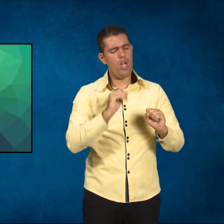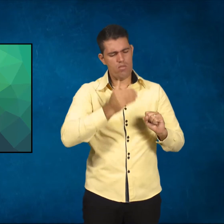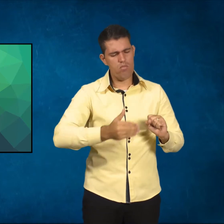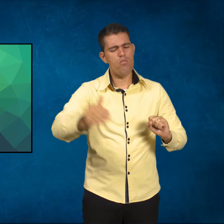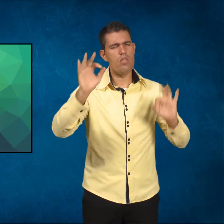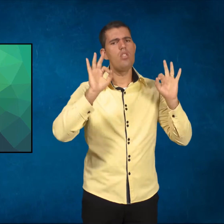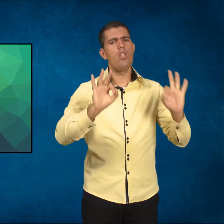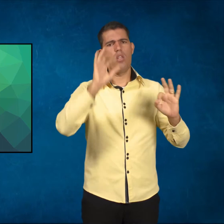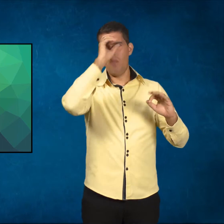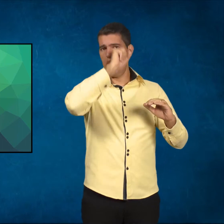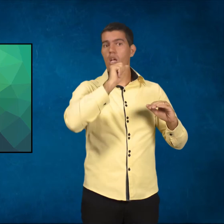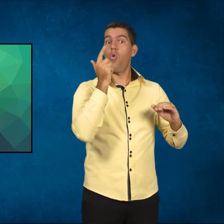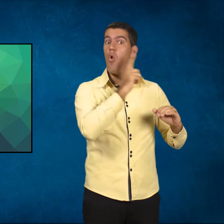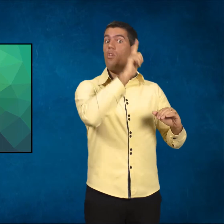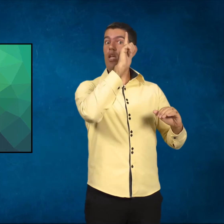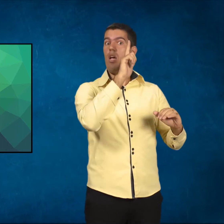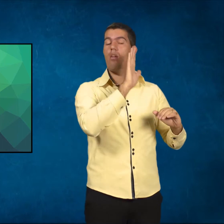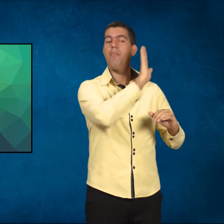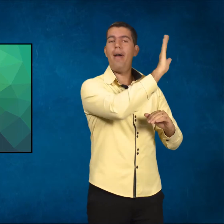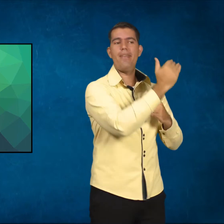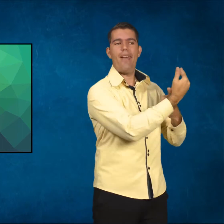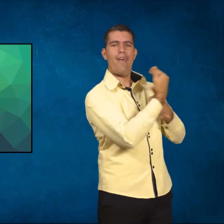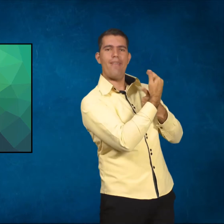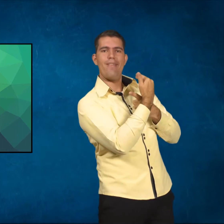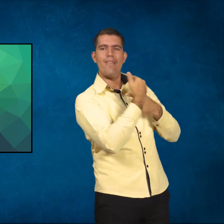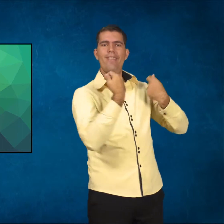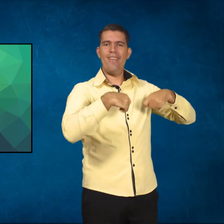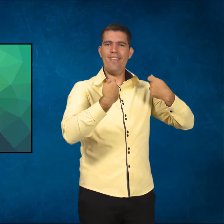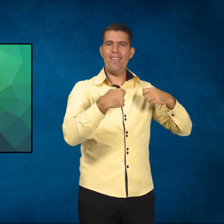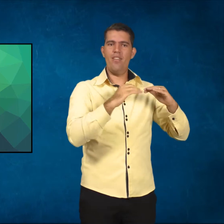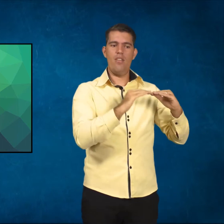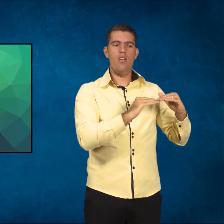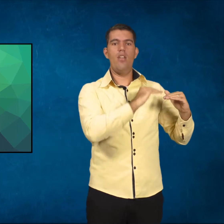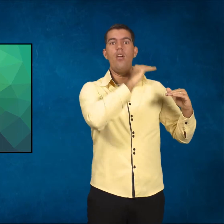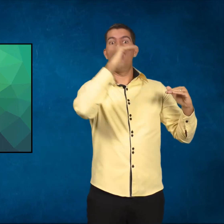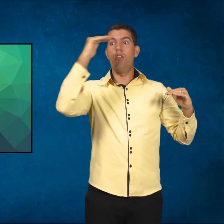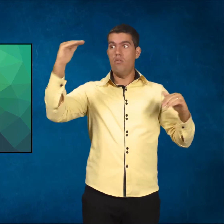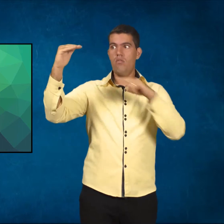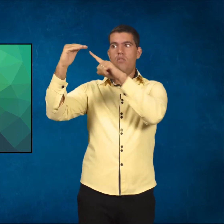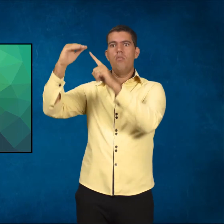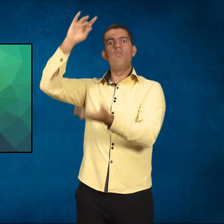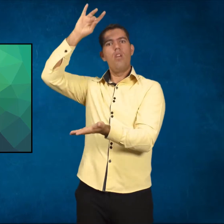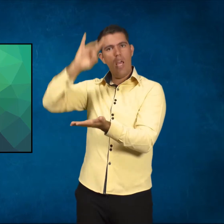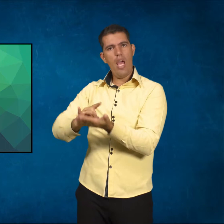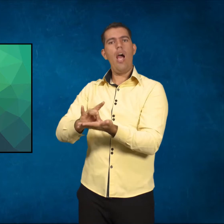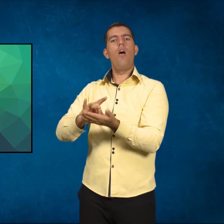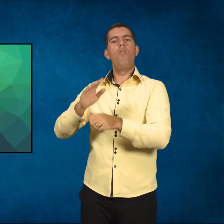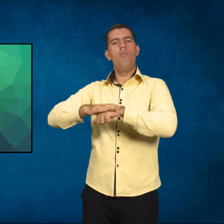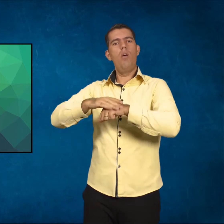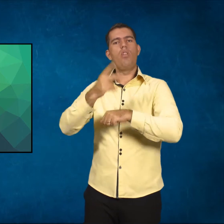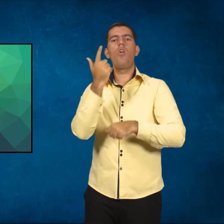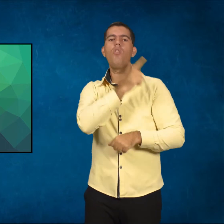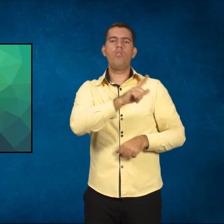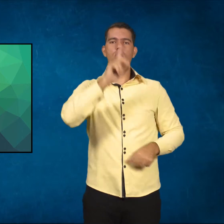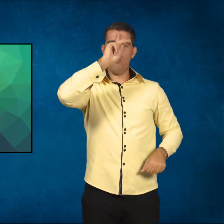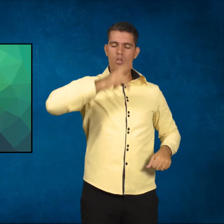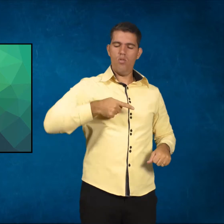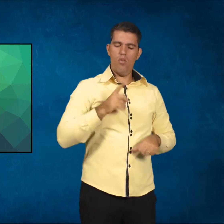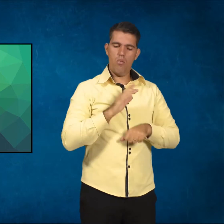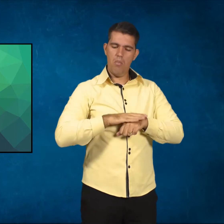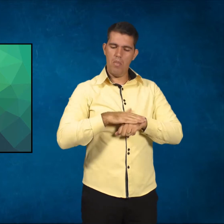fazer, mas com a ajuda de um adulto. E aí depois nós temos o nível do desenvolvimento real, que é o que ela consegue fazer sozinha.